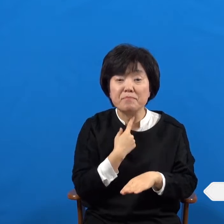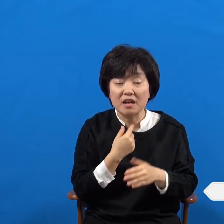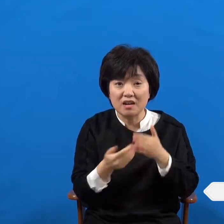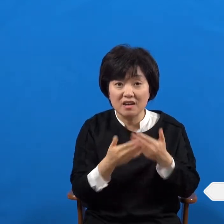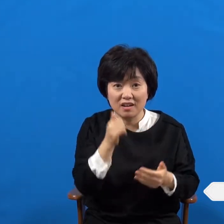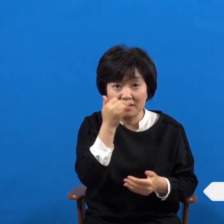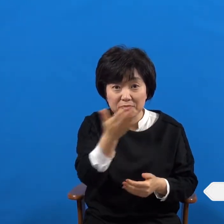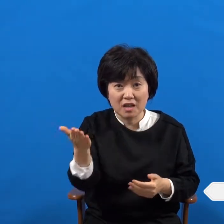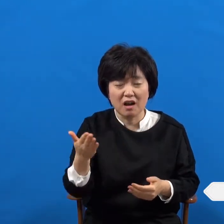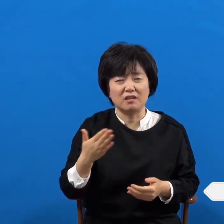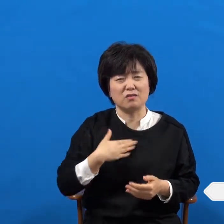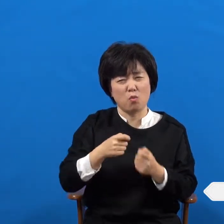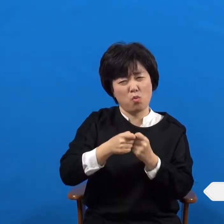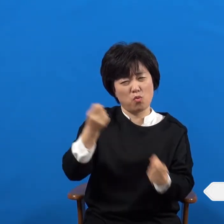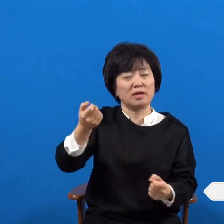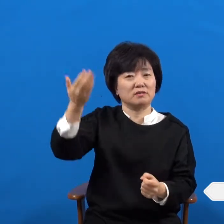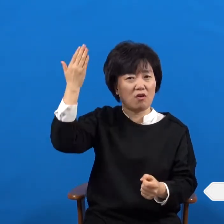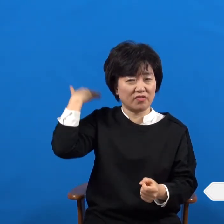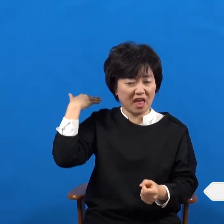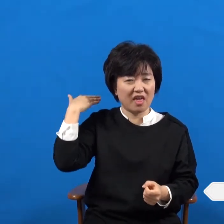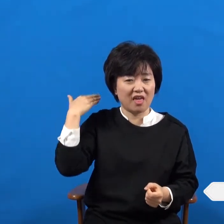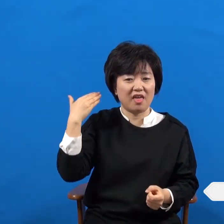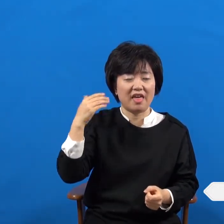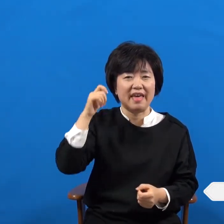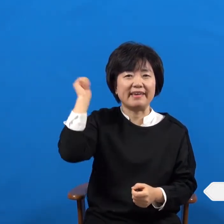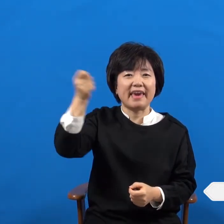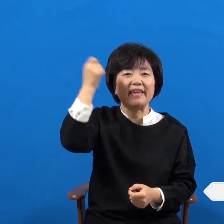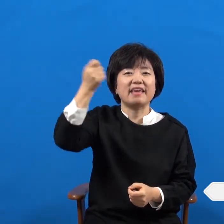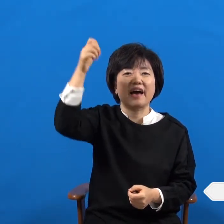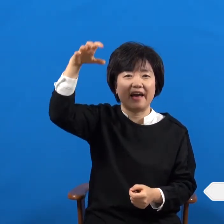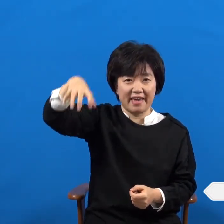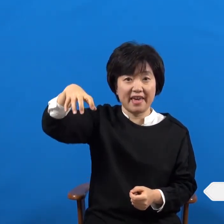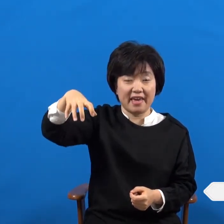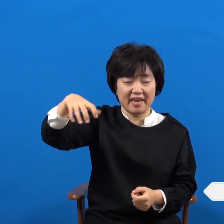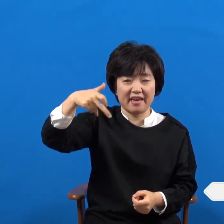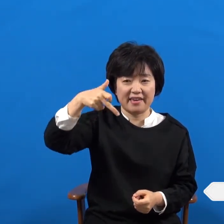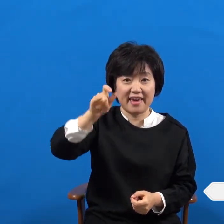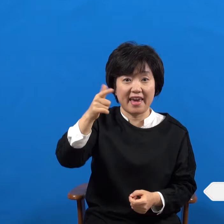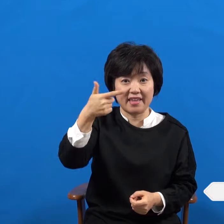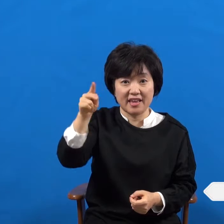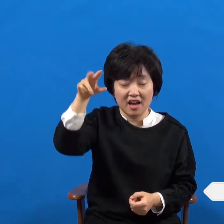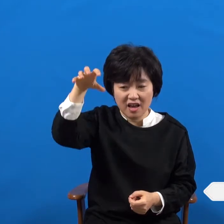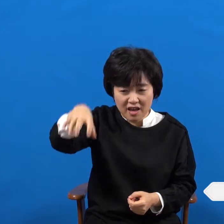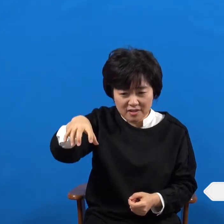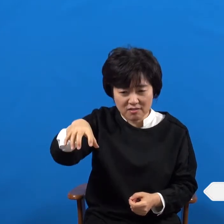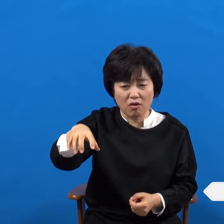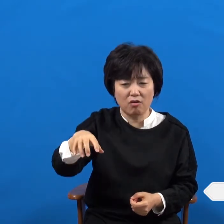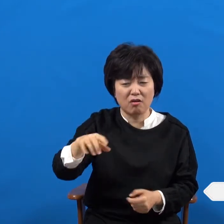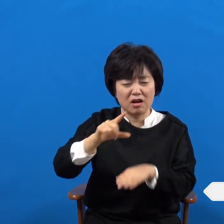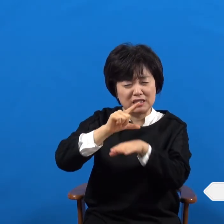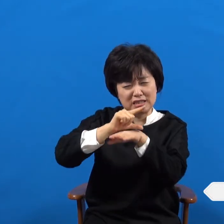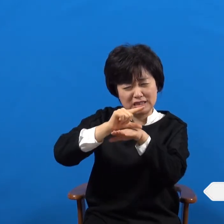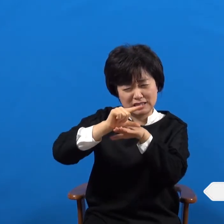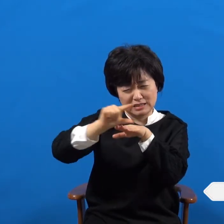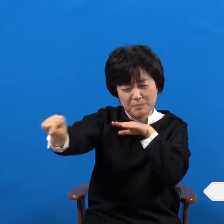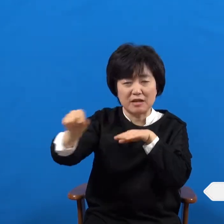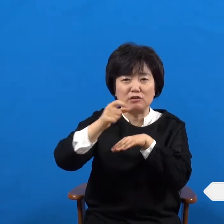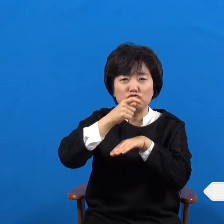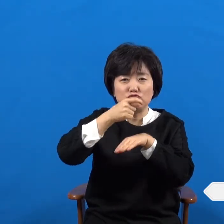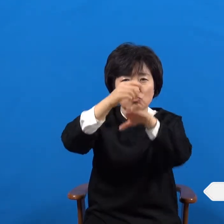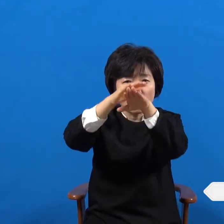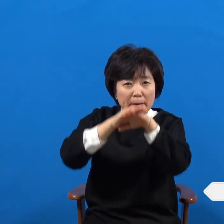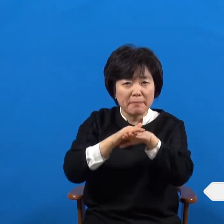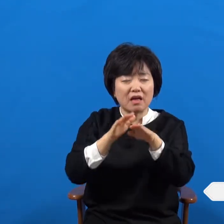저는 오래전에 케냐에서 사역을 하다가 지방에 수요 저녁 예배에 설교를 하러 간